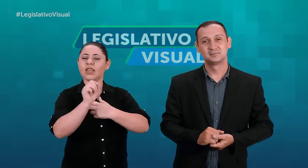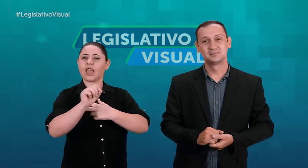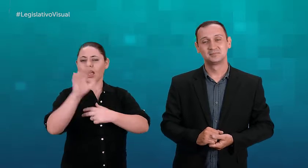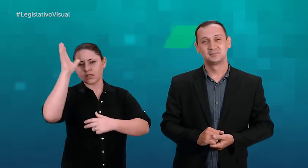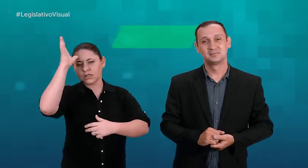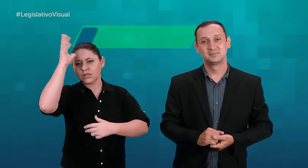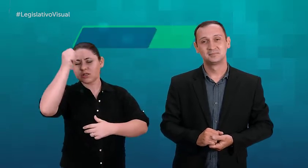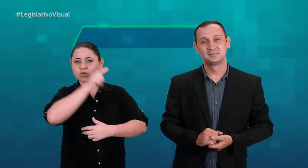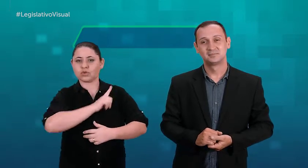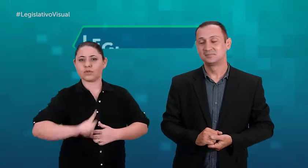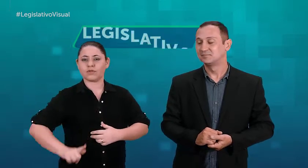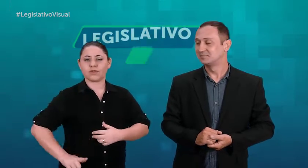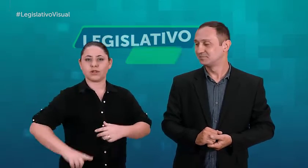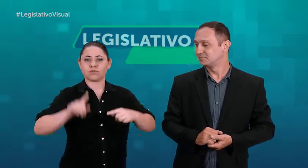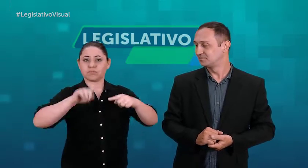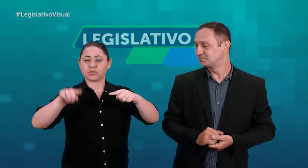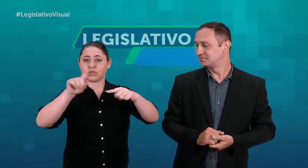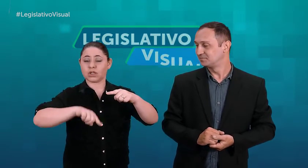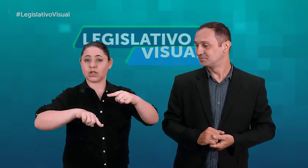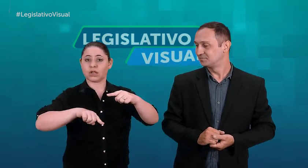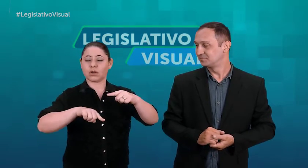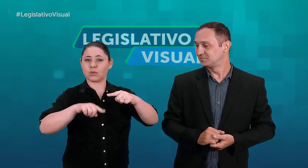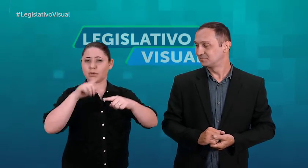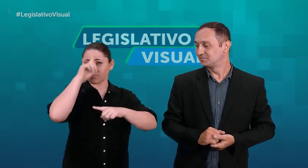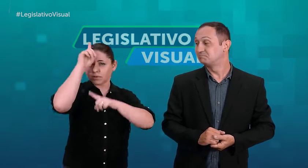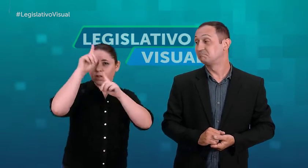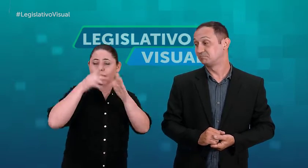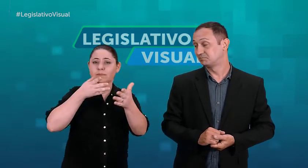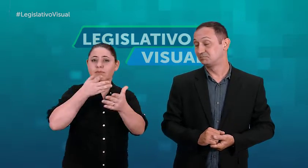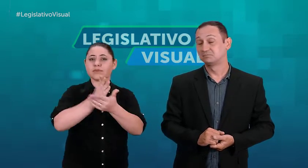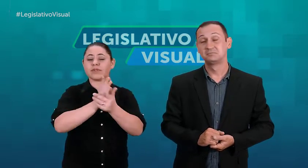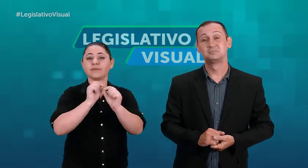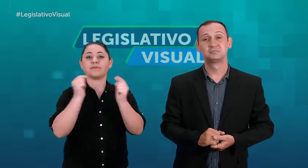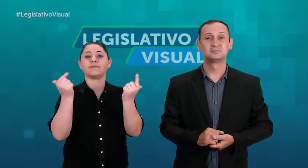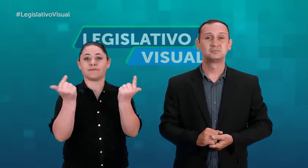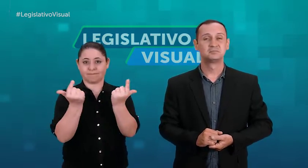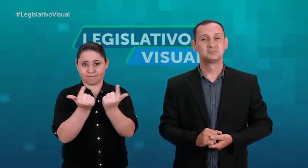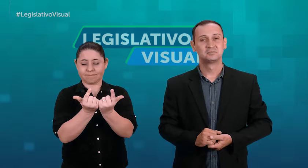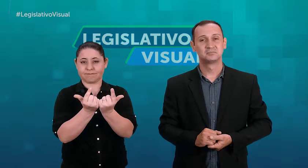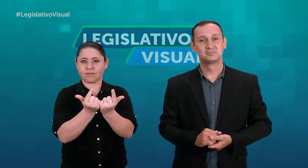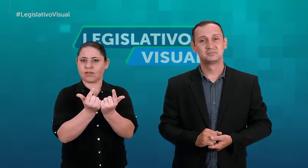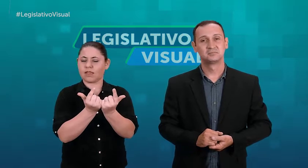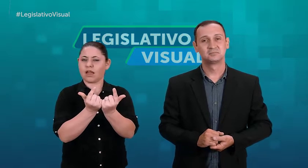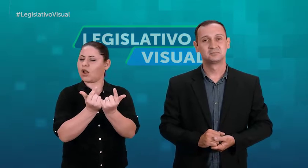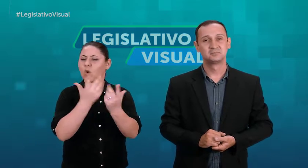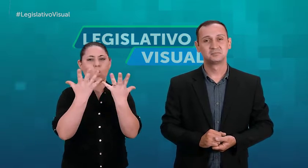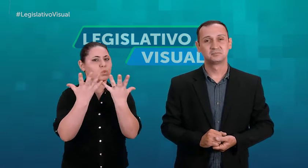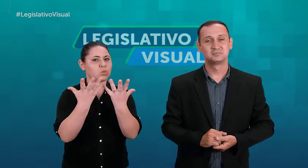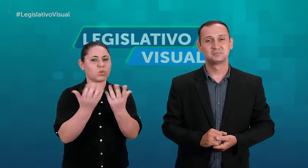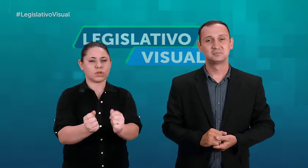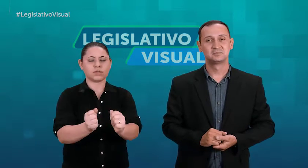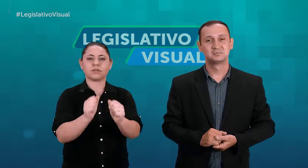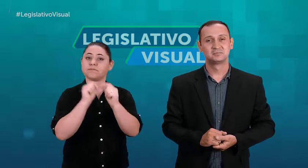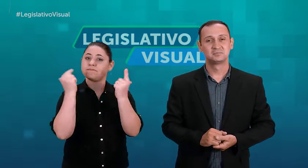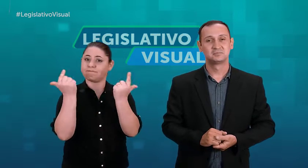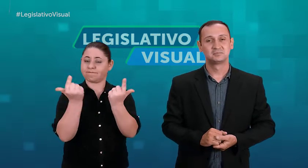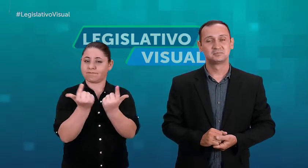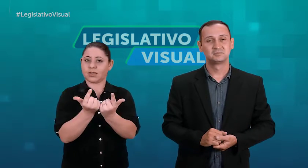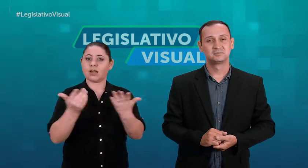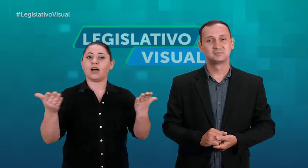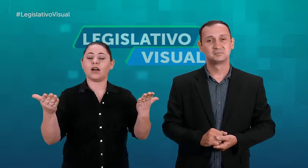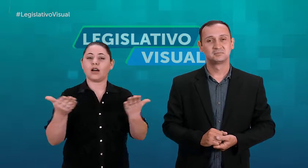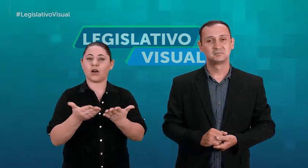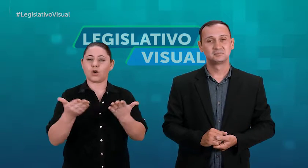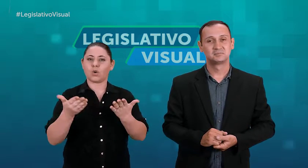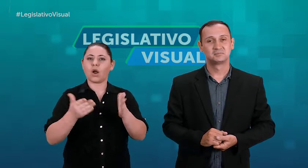decisão do governador em negar completamente uma ideia aprovada pela Assembleia Legislativa, não foi aceito pela Lemes e agora